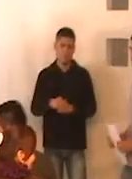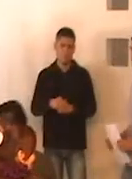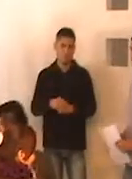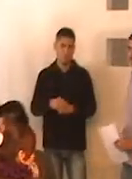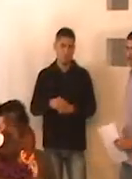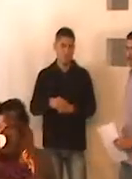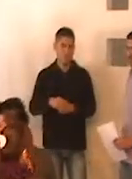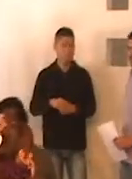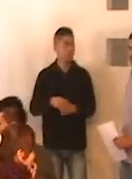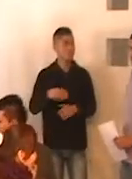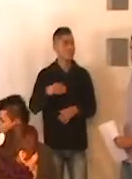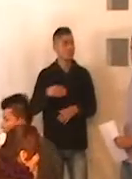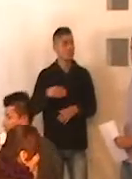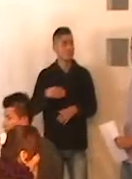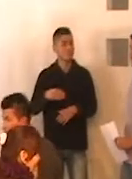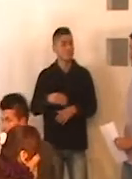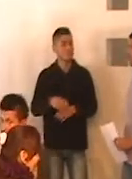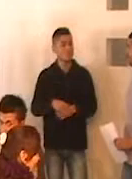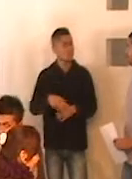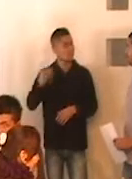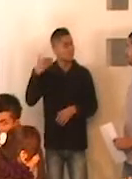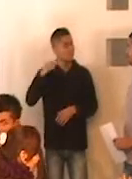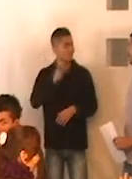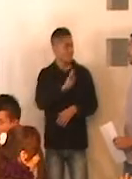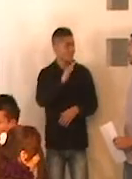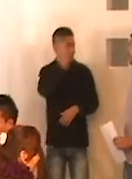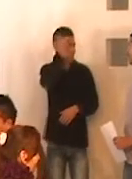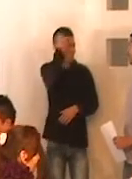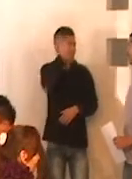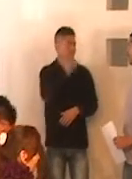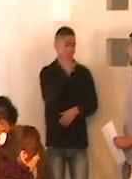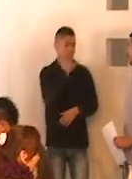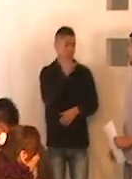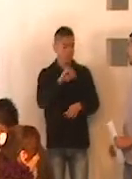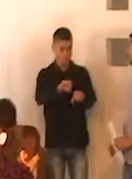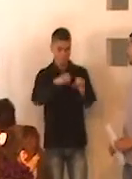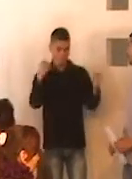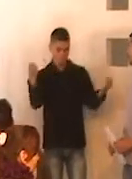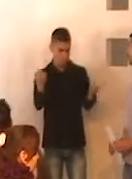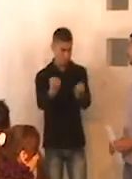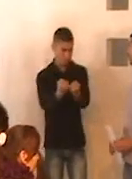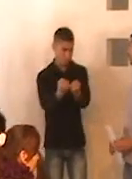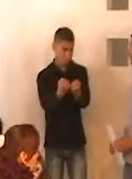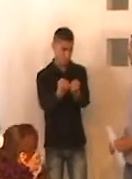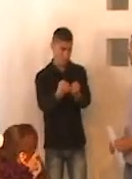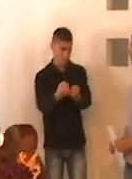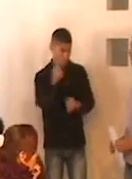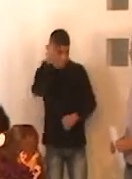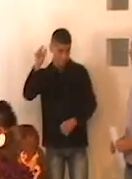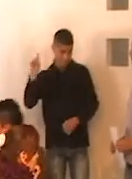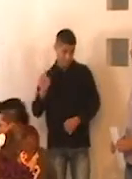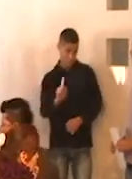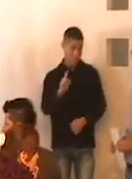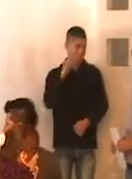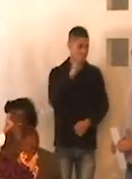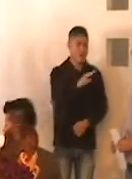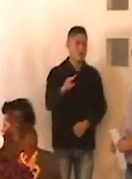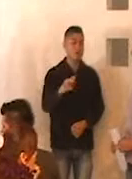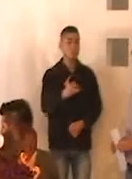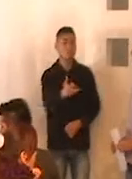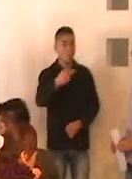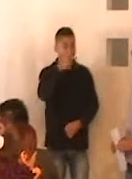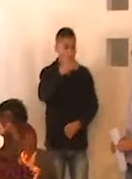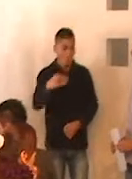se realizaba, que era el docente de un salón que realizaba para una necesidad de chico, especial